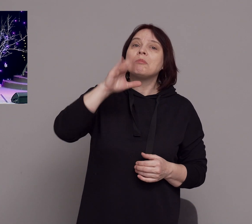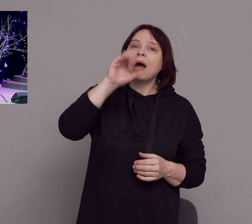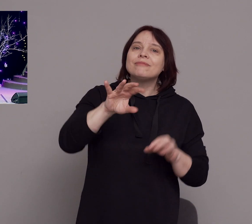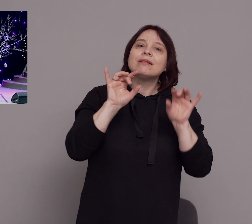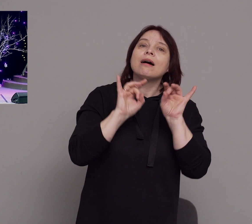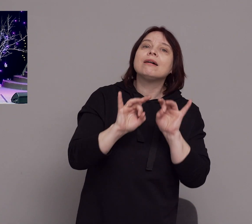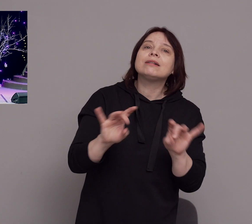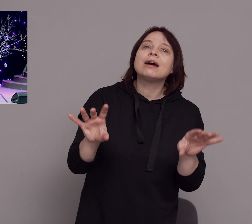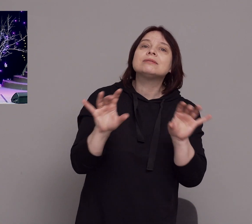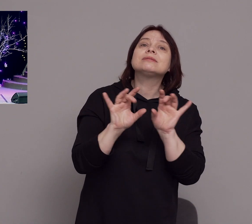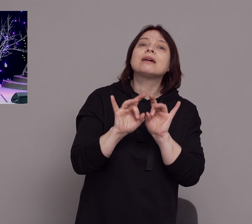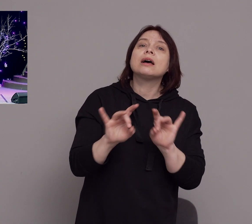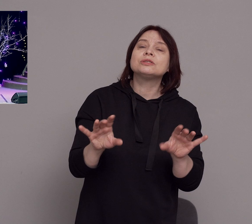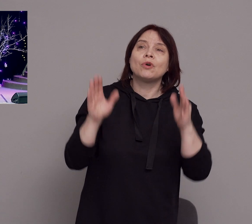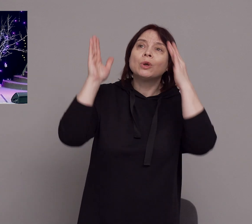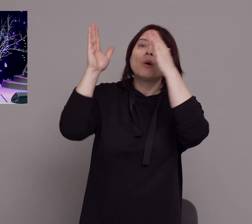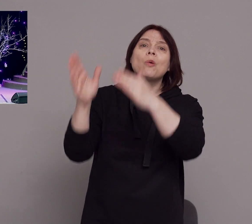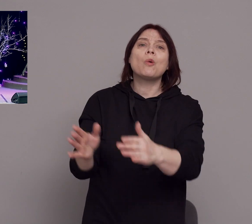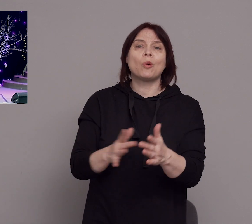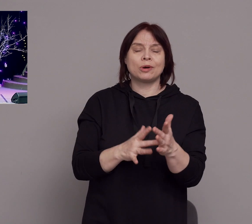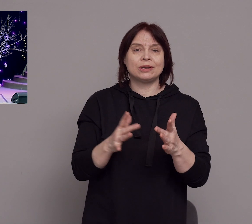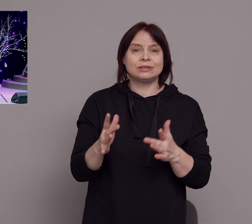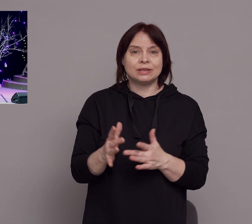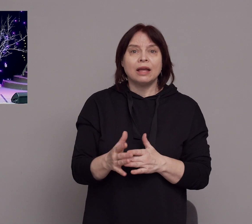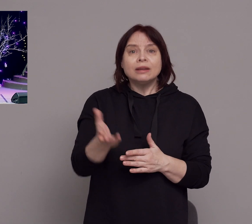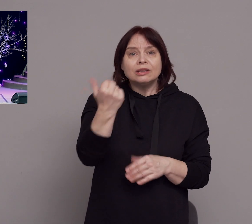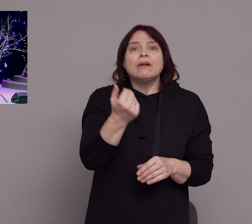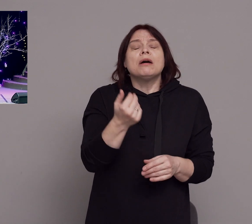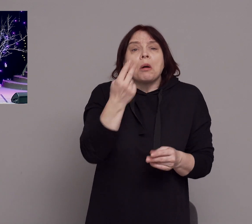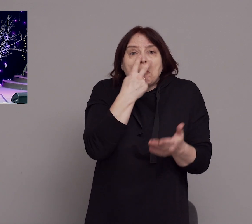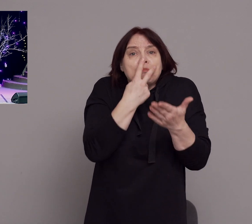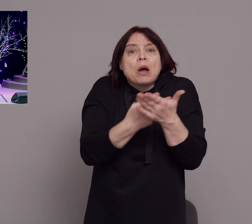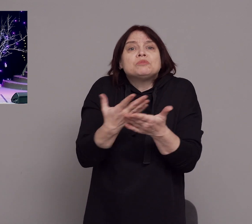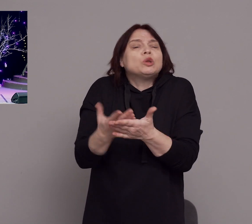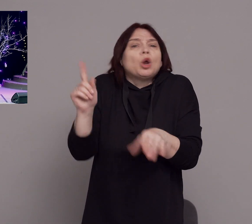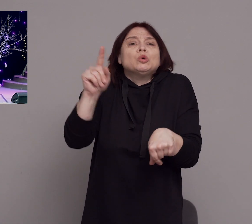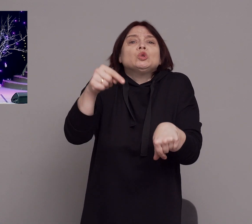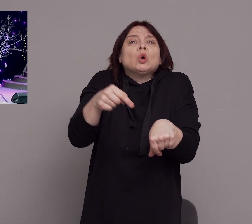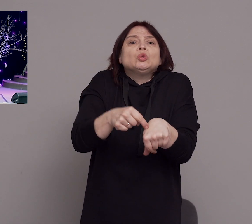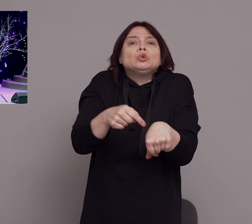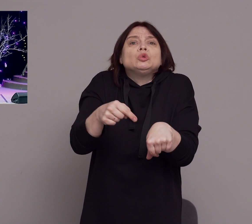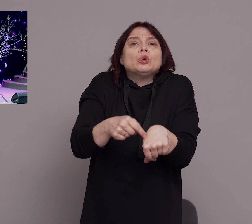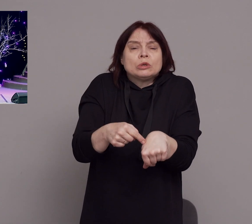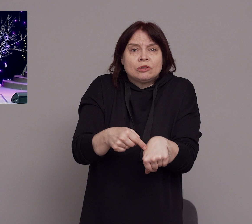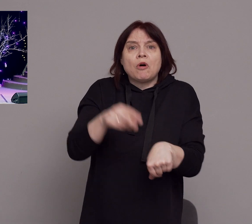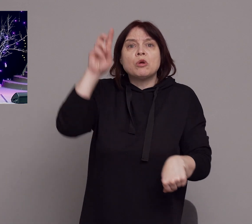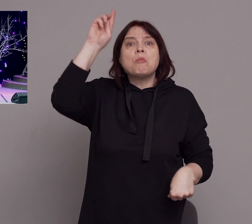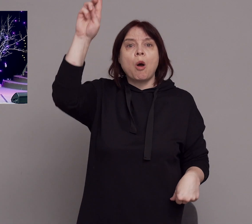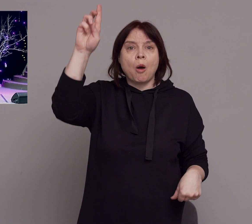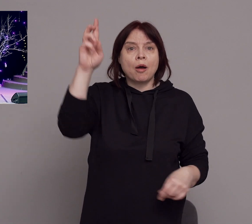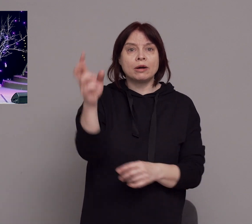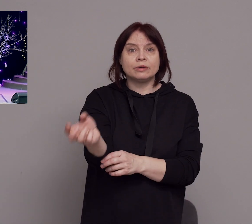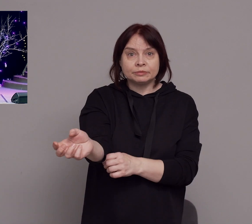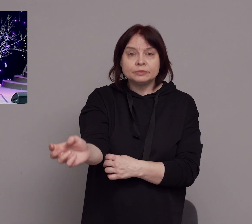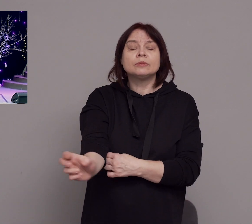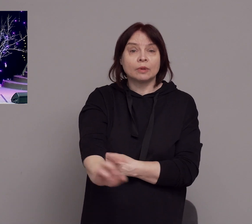здесь, какие чувства были у него. Мы можем заглянуть в сами чувства Бога. И этот первый стих, он поднимает нас высоко в